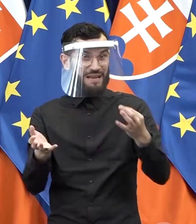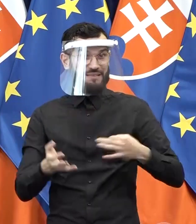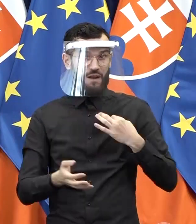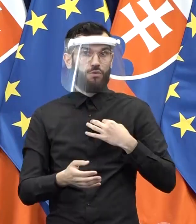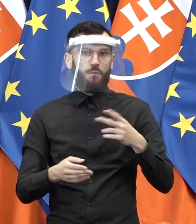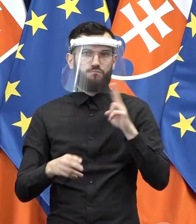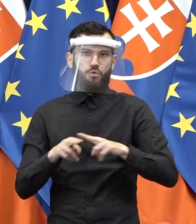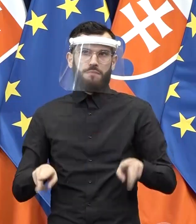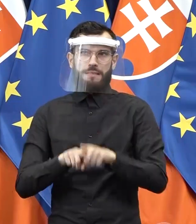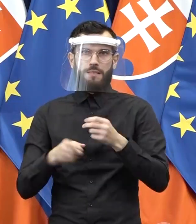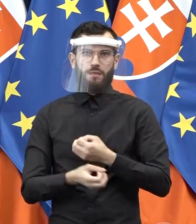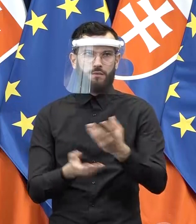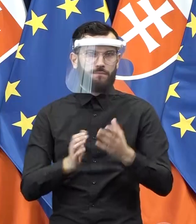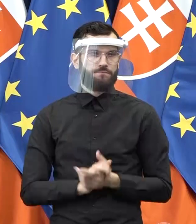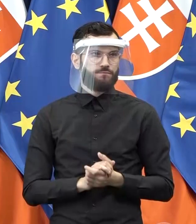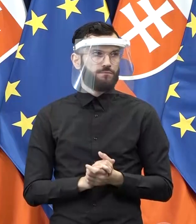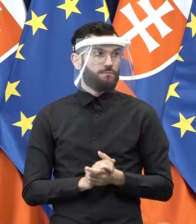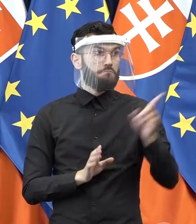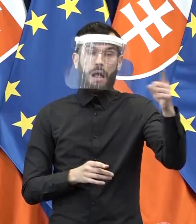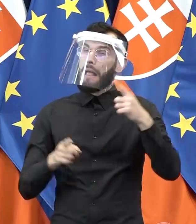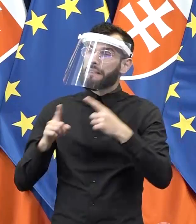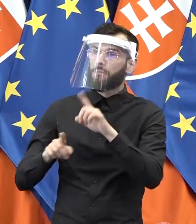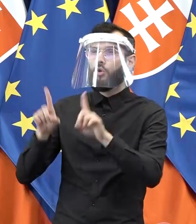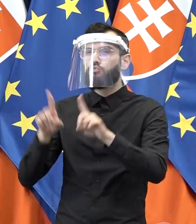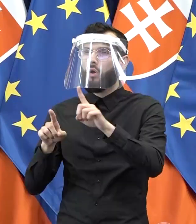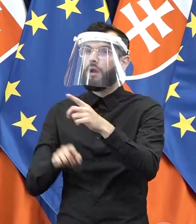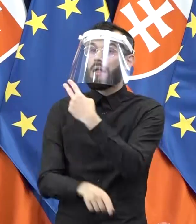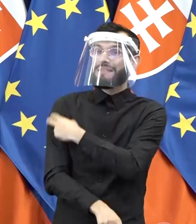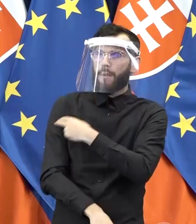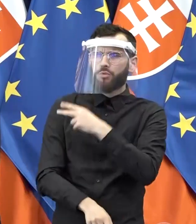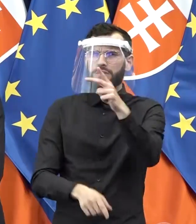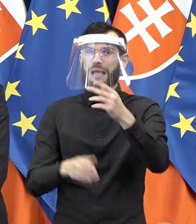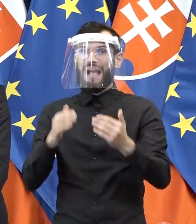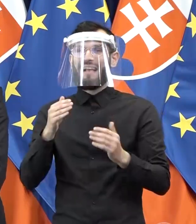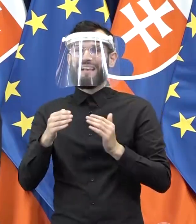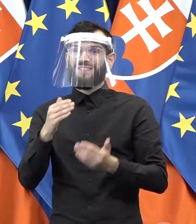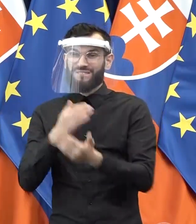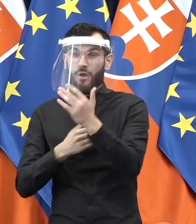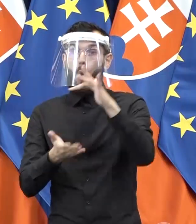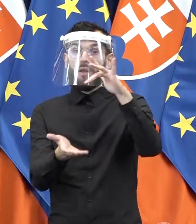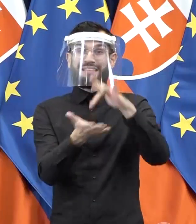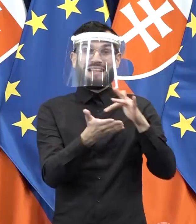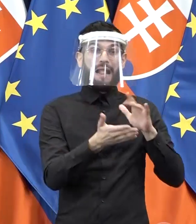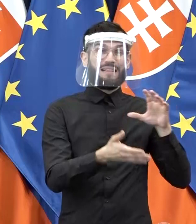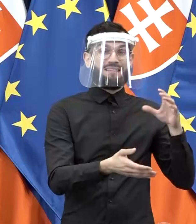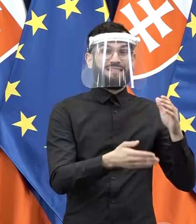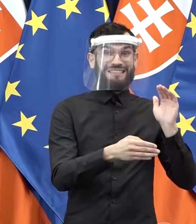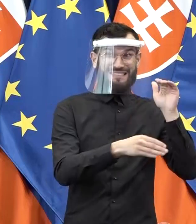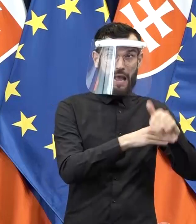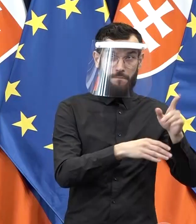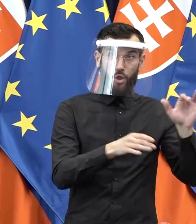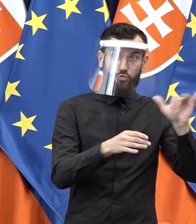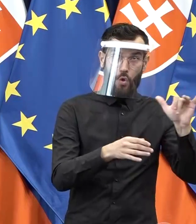zdravotníctva. Už máte vykypované, ktoré nemocnice by mali byť na západe, v strede a na východe reprofilizované len pre COVID-19?